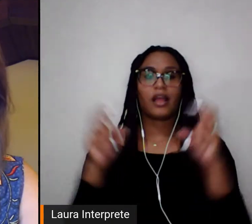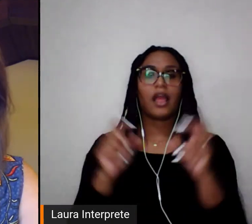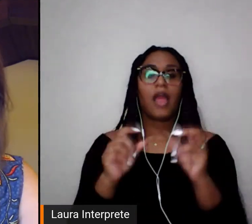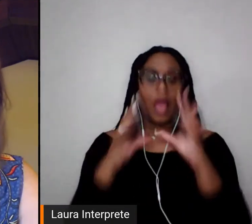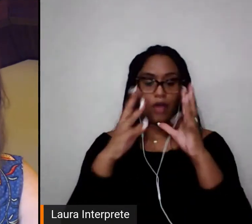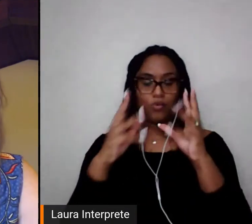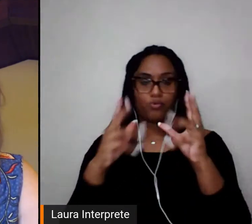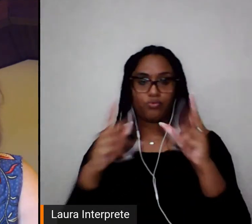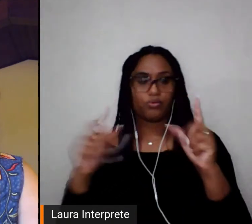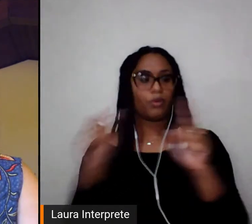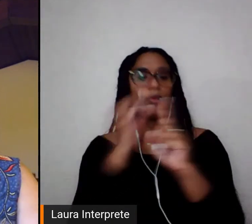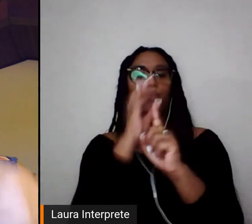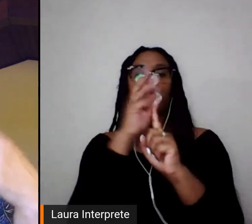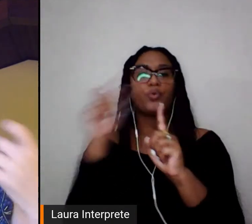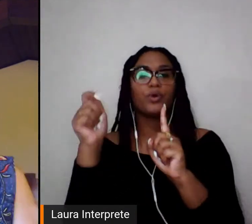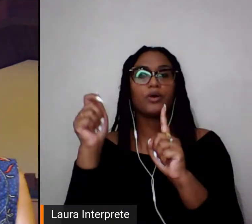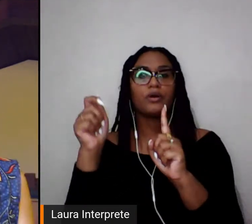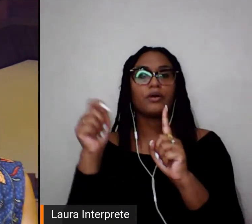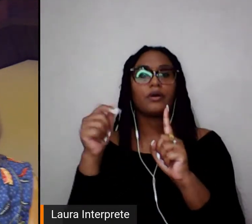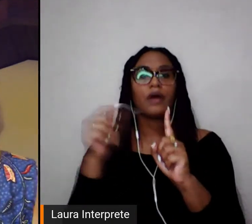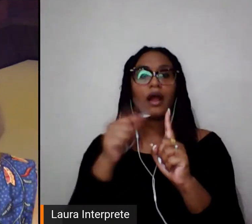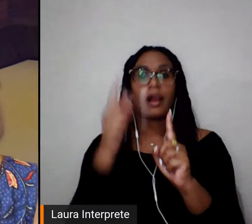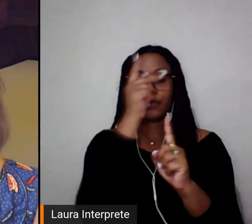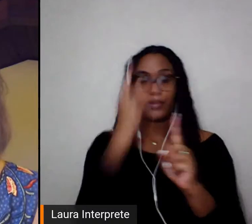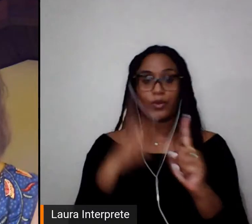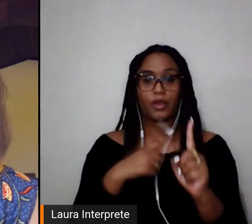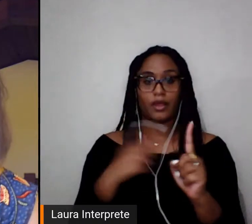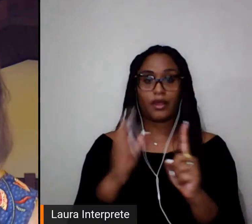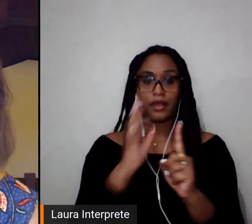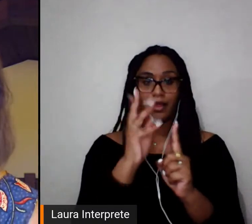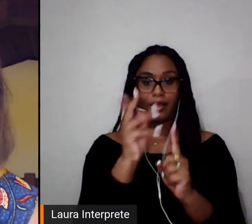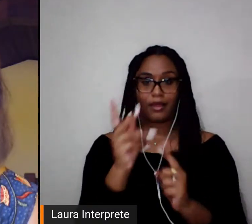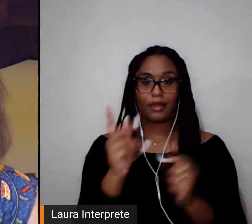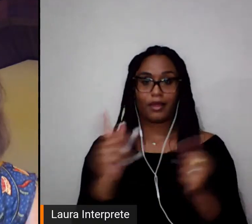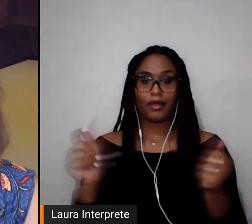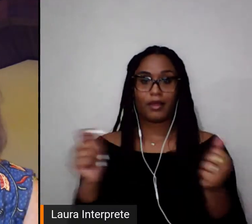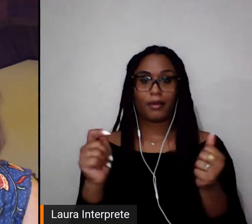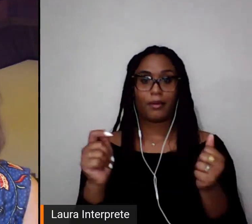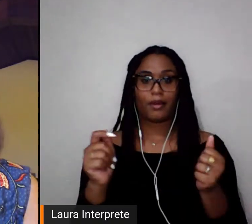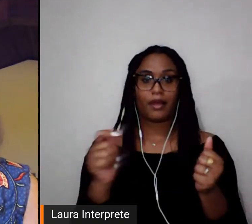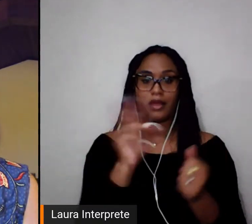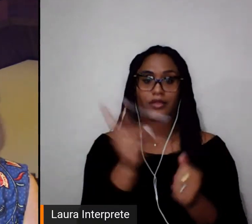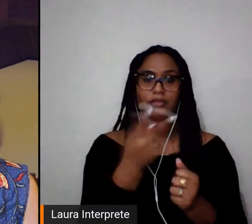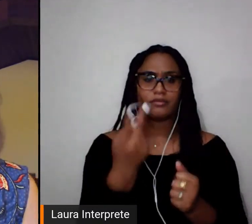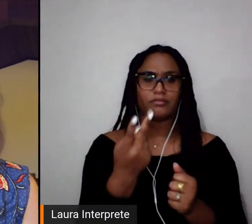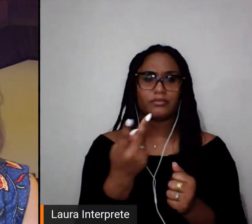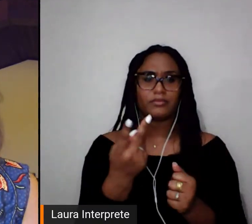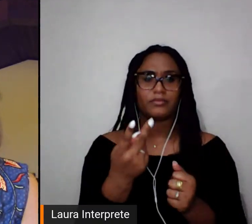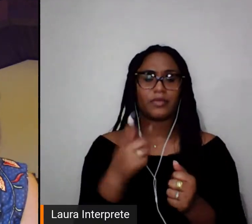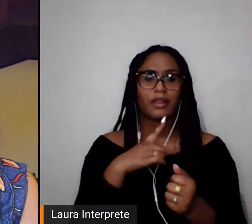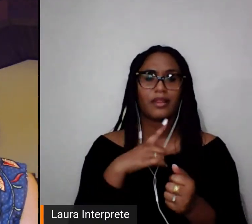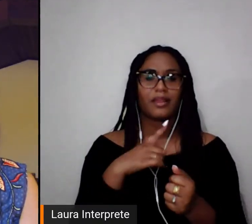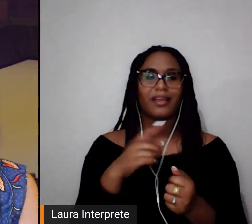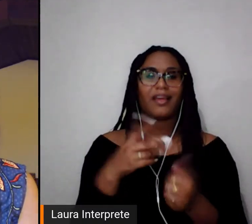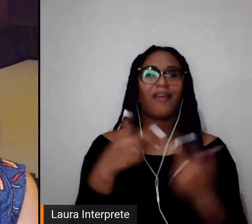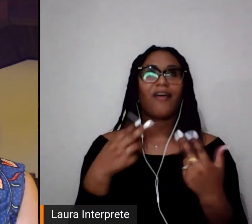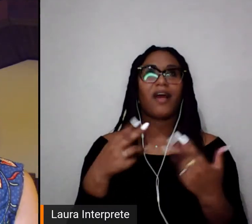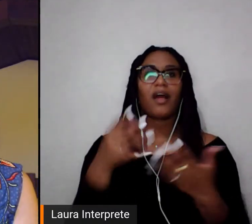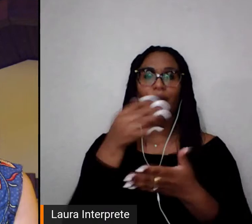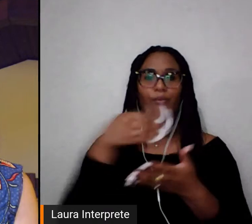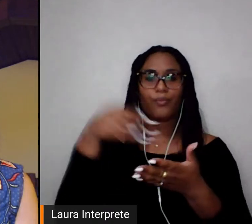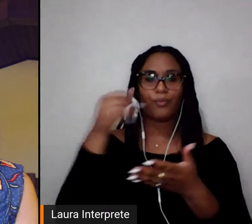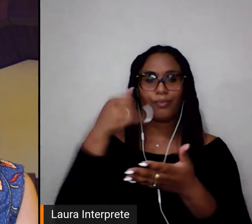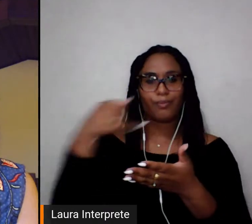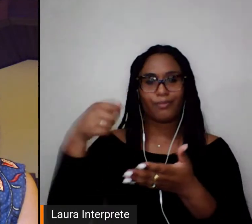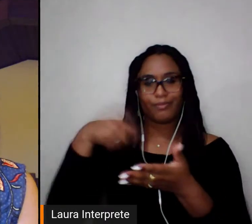apagar a história porque detém a pena para escrever essa história, essas pessoas também não têm a competência